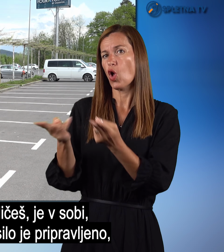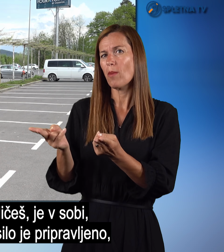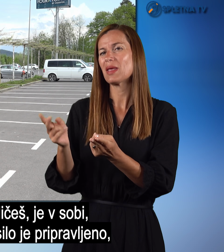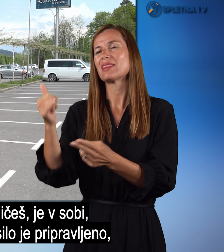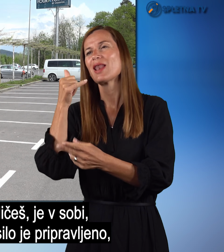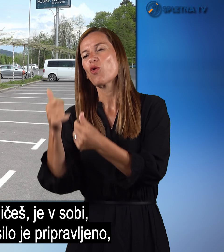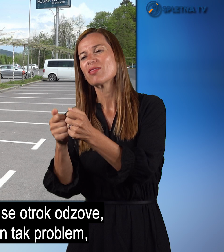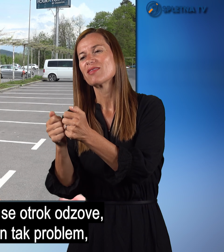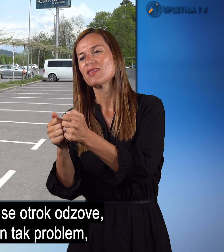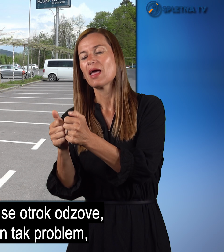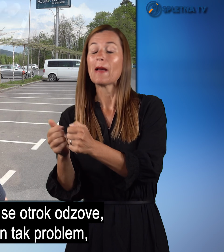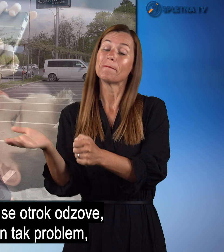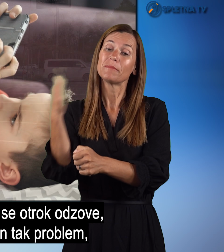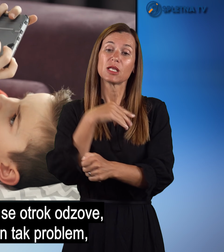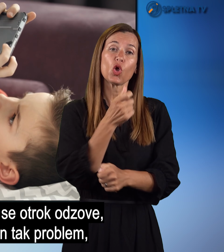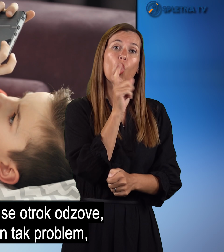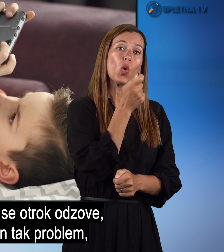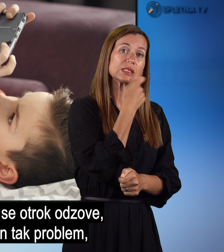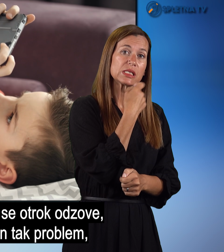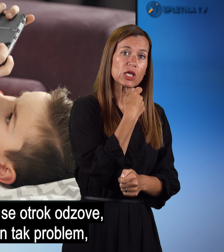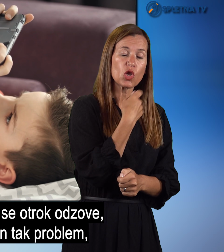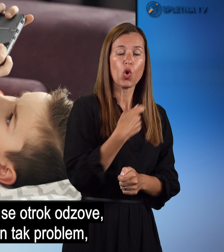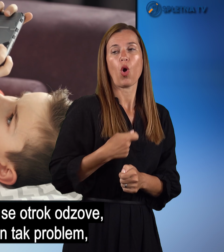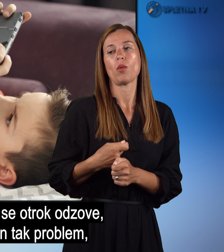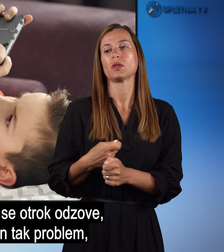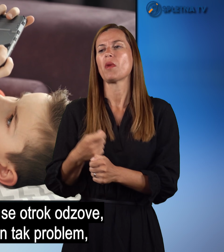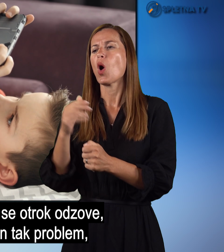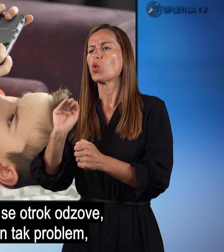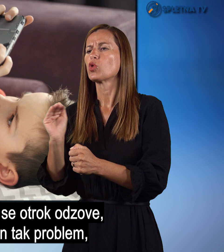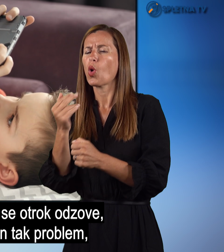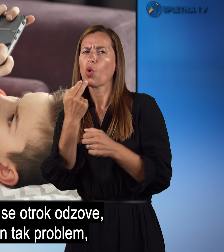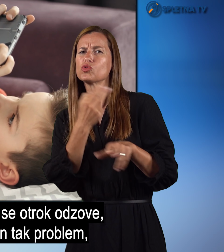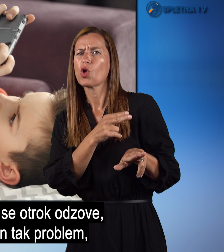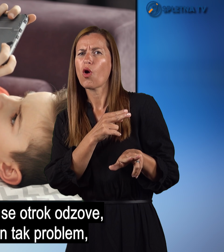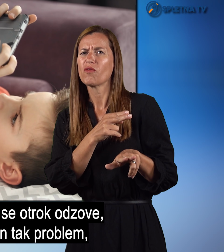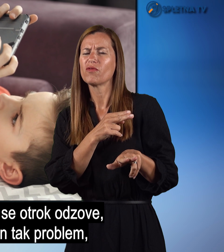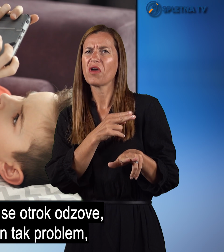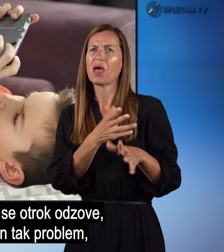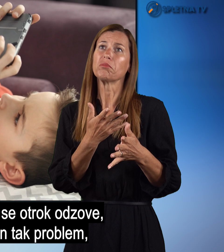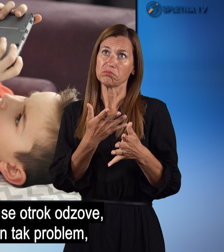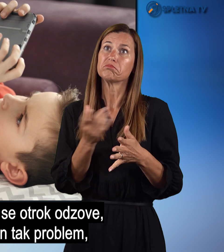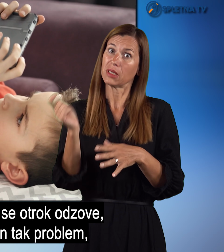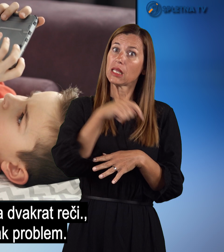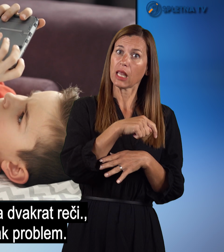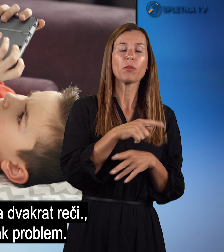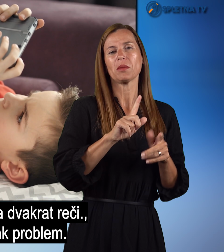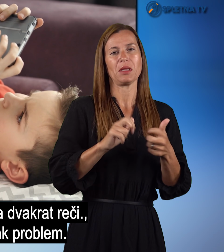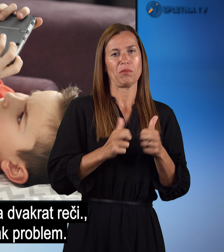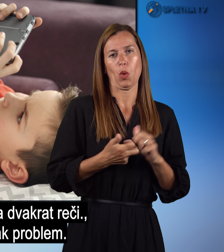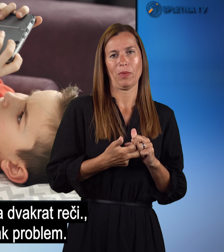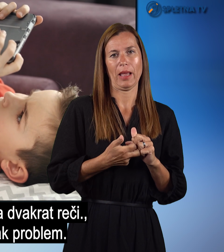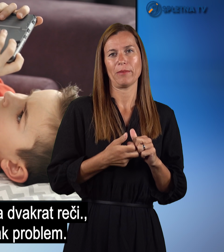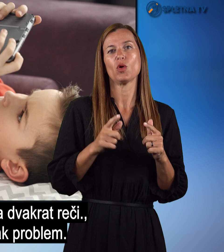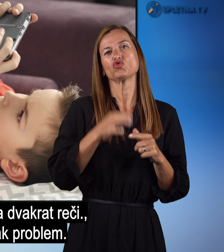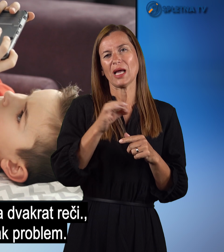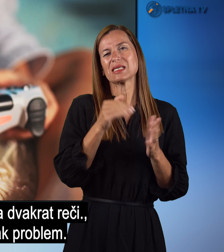je kosilo pripravljeno, ne pridi za mizo, pa se otrok odzove, potem ni noben tak problem, ne. Tudi če je